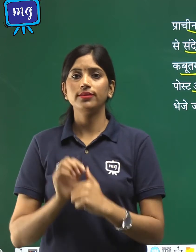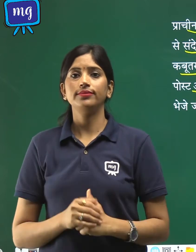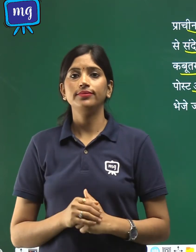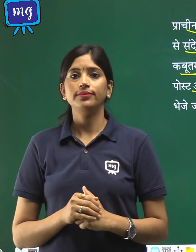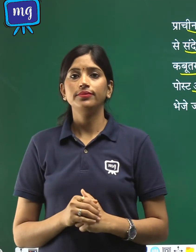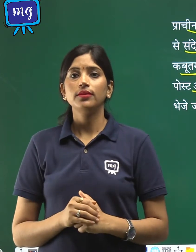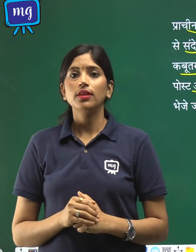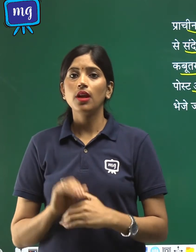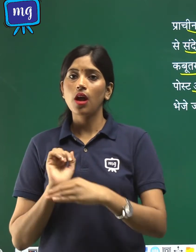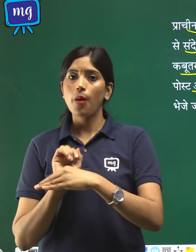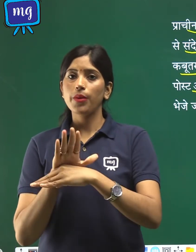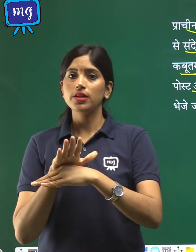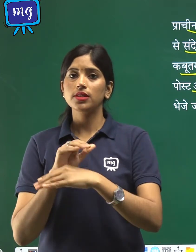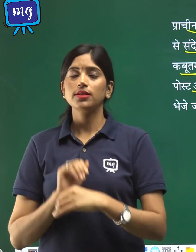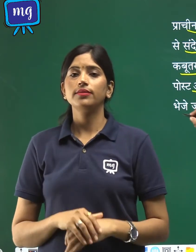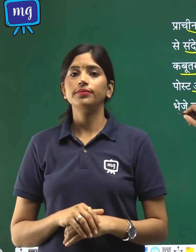संदेश